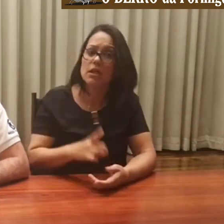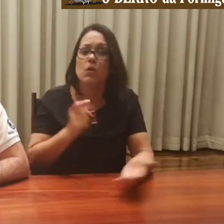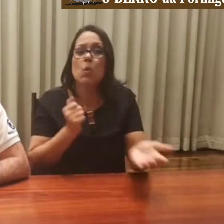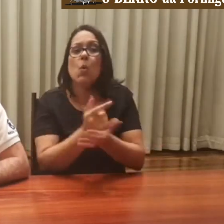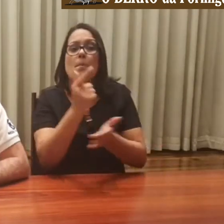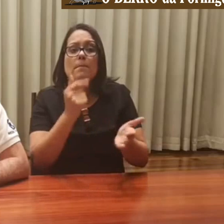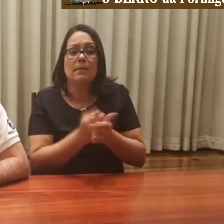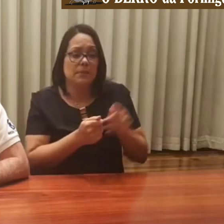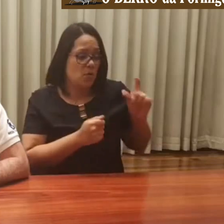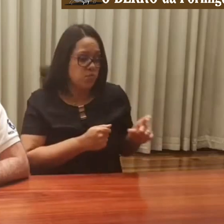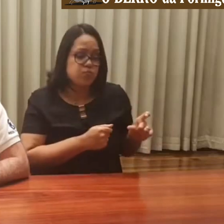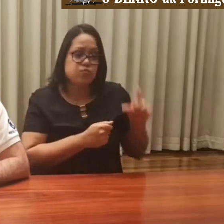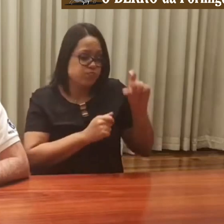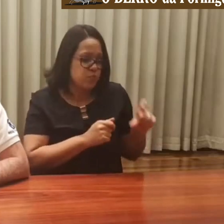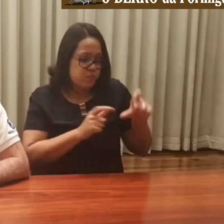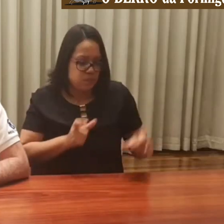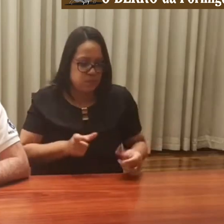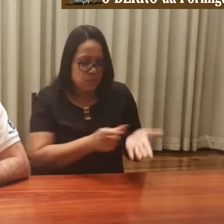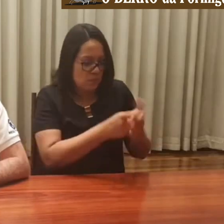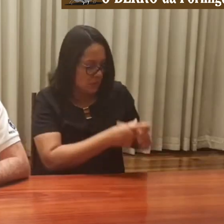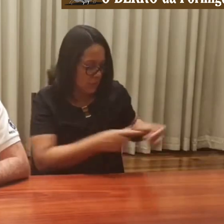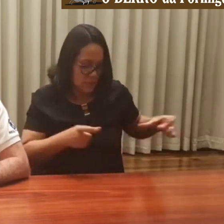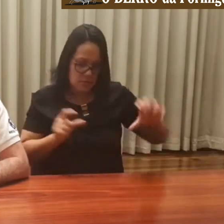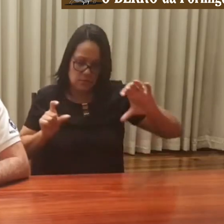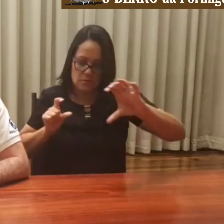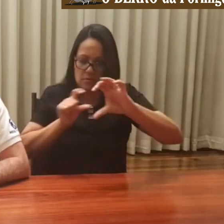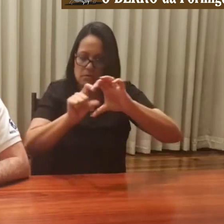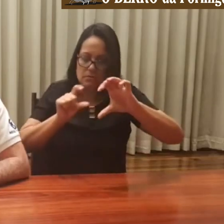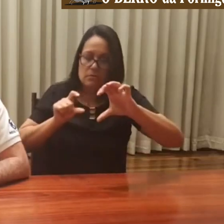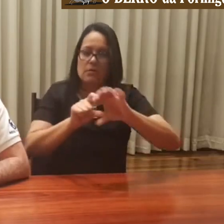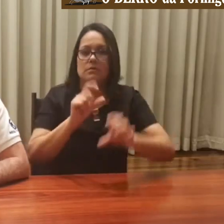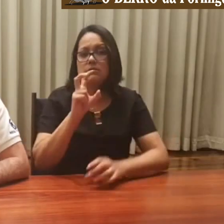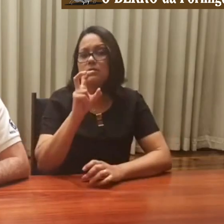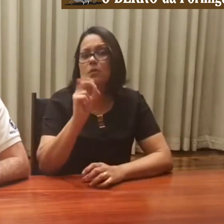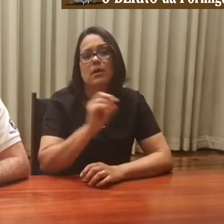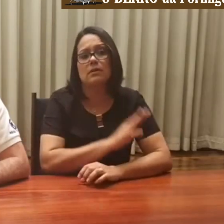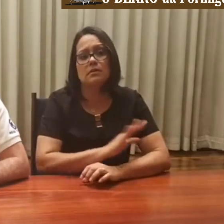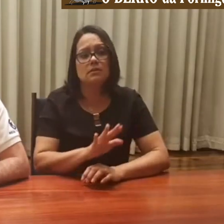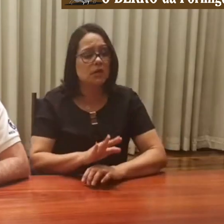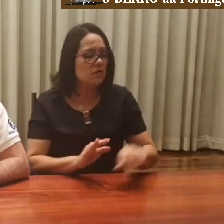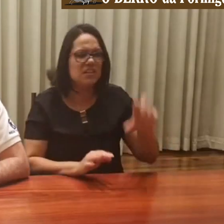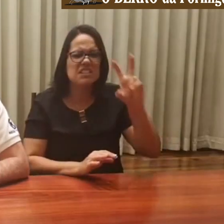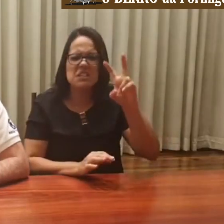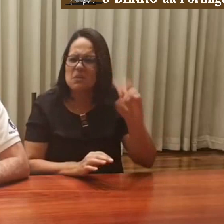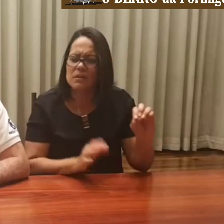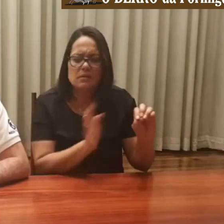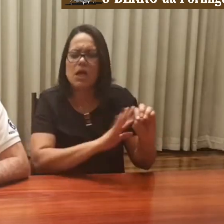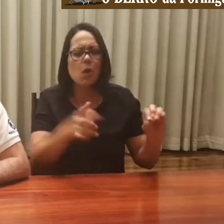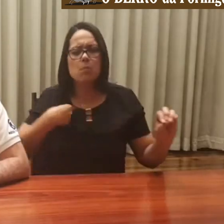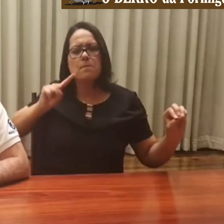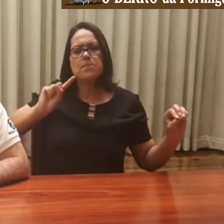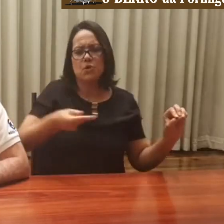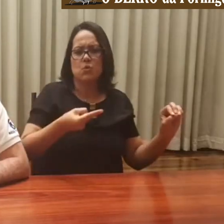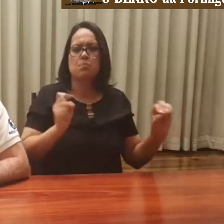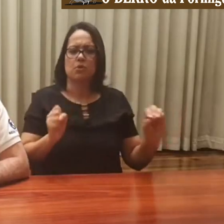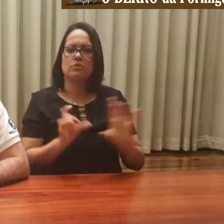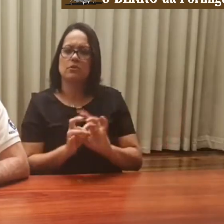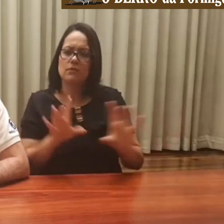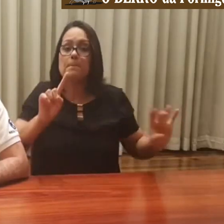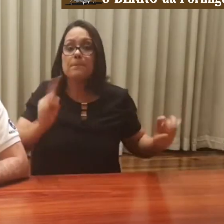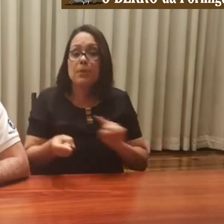por ano. 50, o número quem fixa é o Poder Executivo. Eu fixei 1.000. Qual o problema?